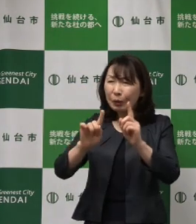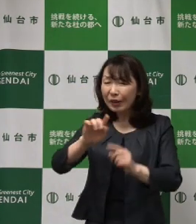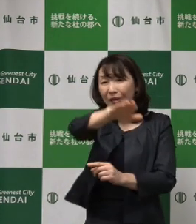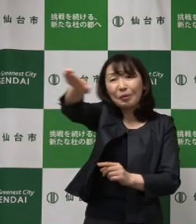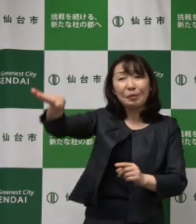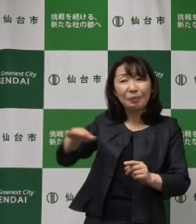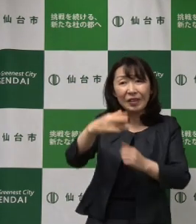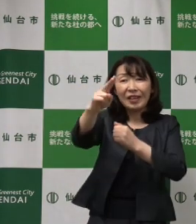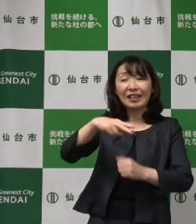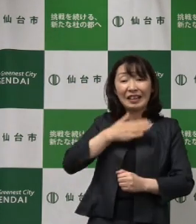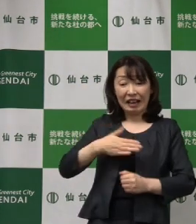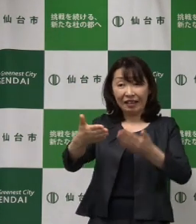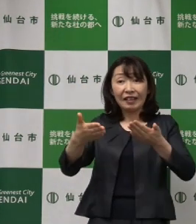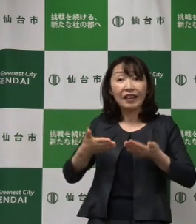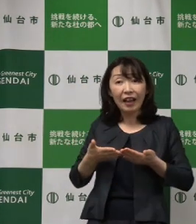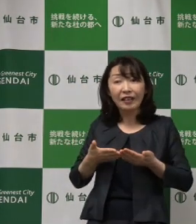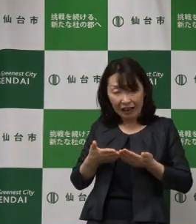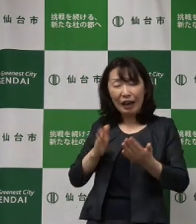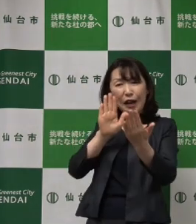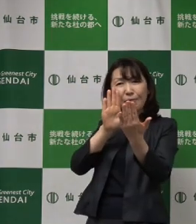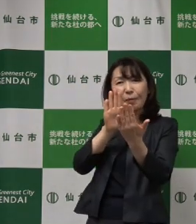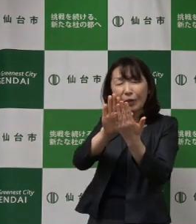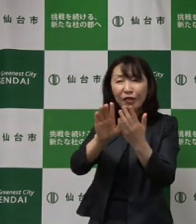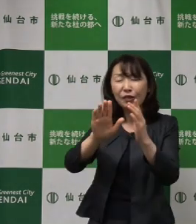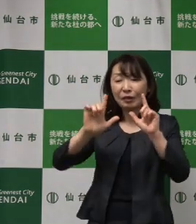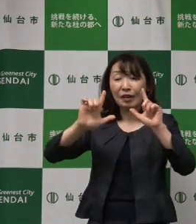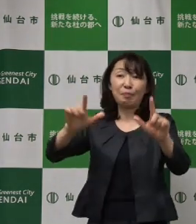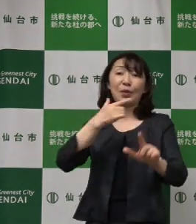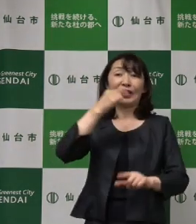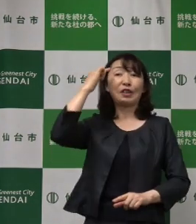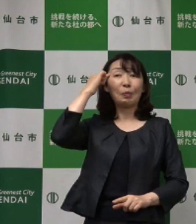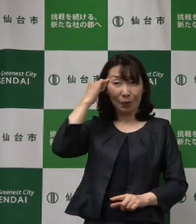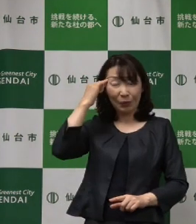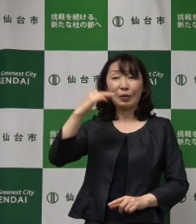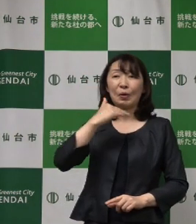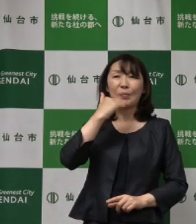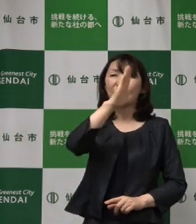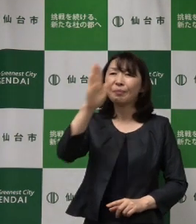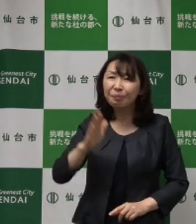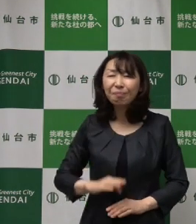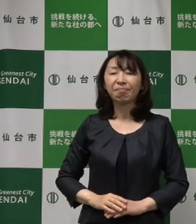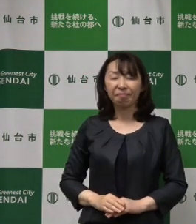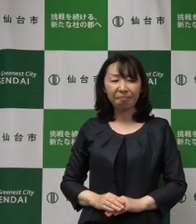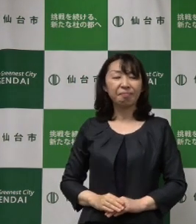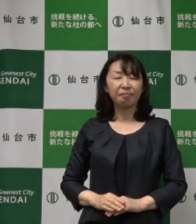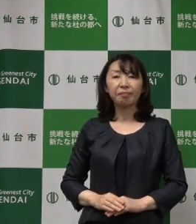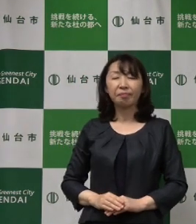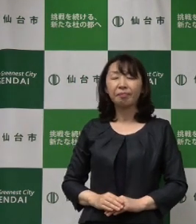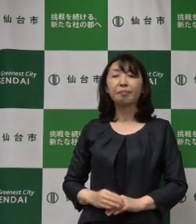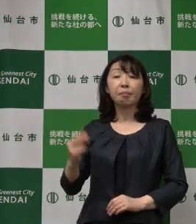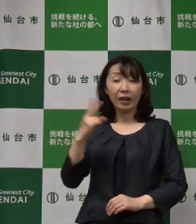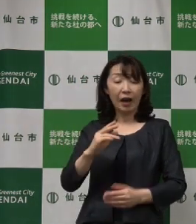て、近日発表させていただきたいと思いますのでお待ちいただきたいと思います。なおワクチンについ